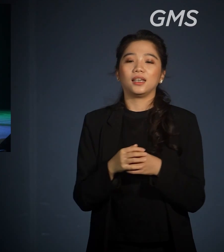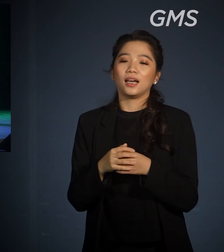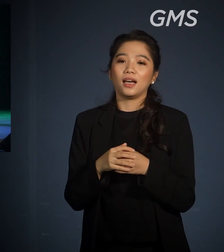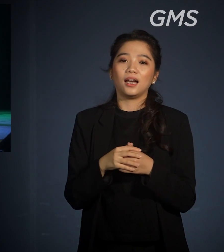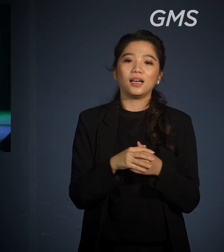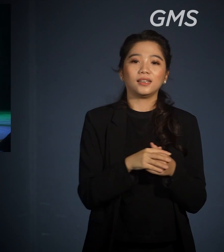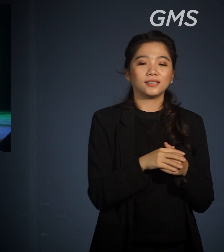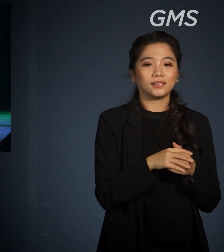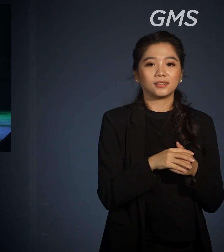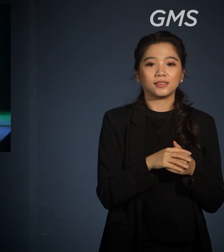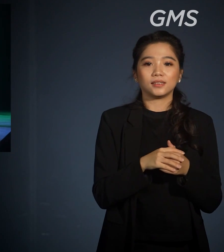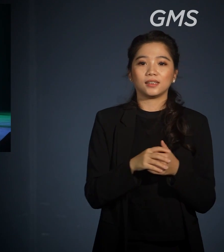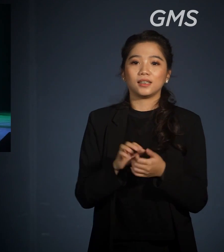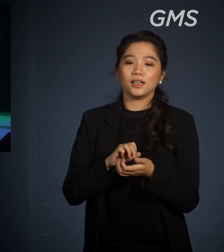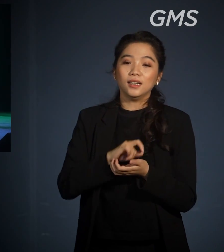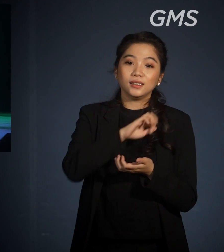ditinggikan,